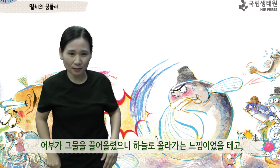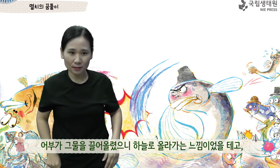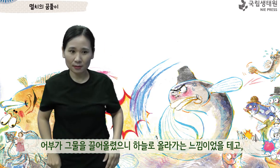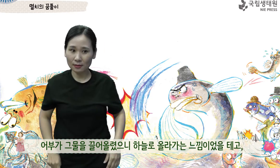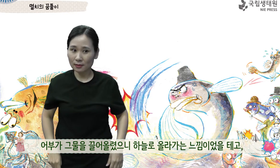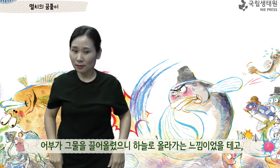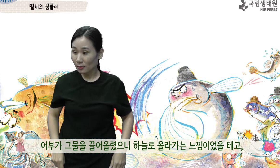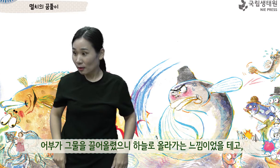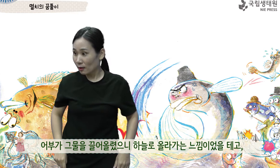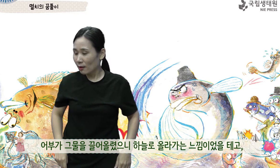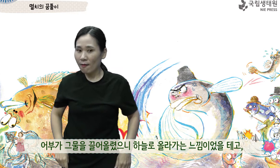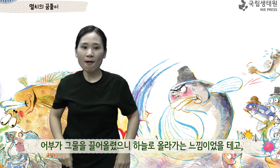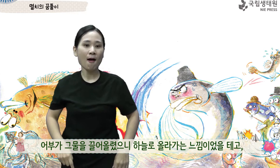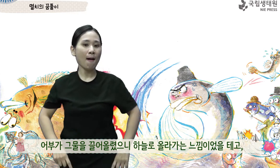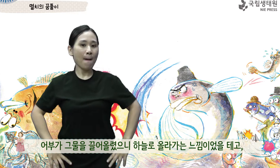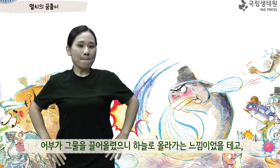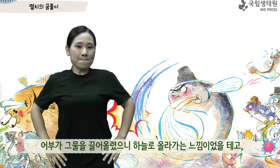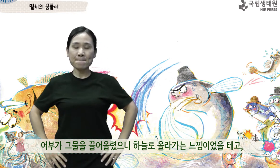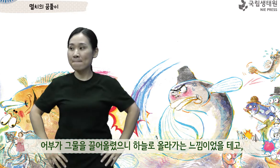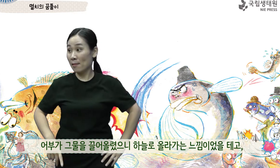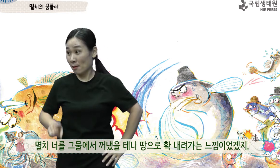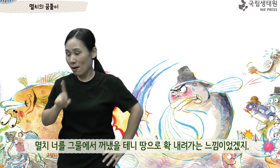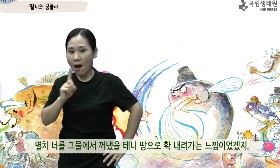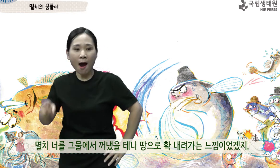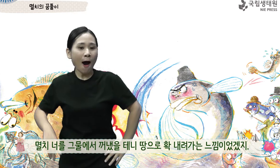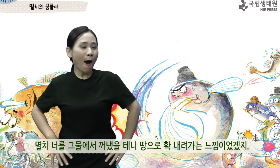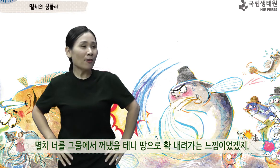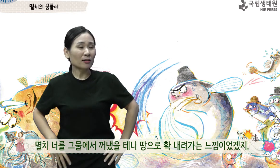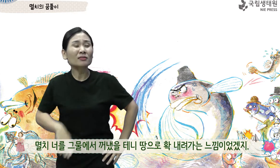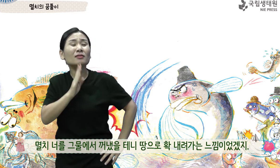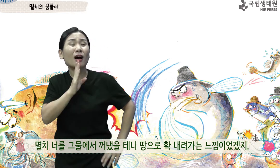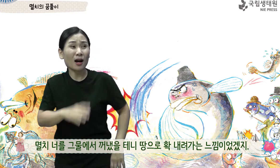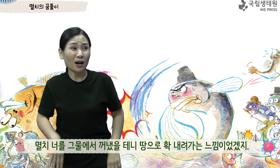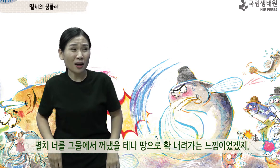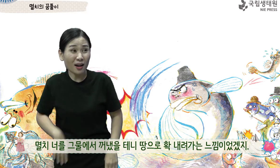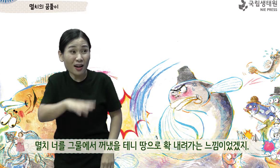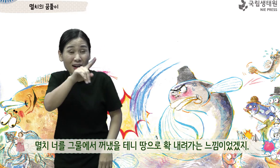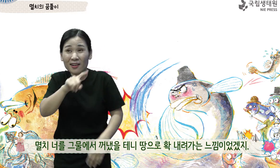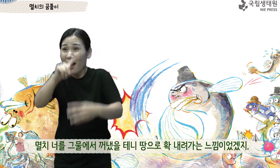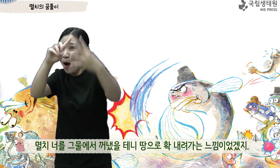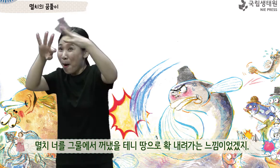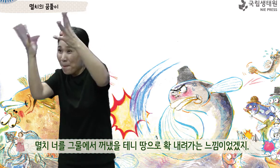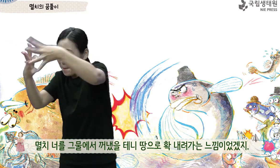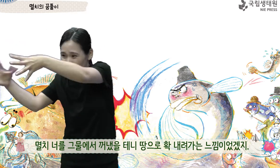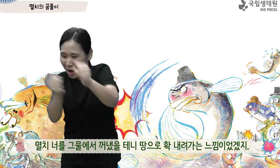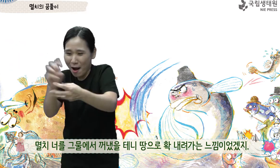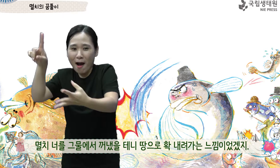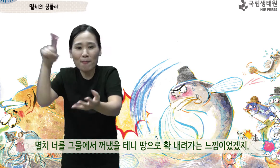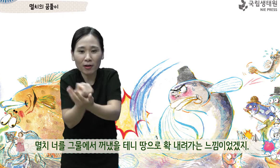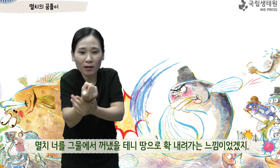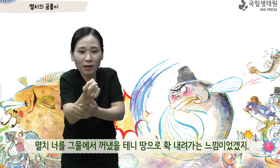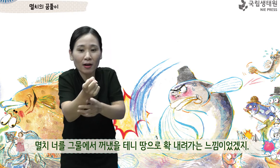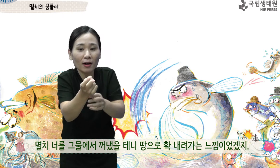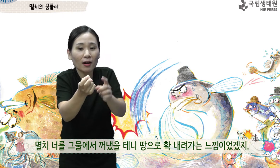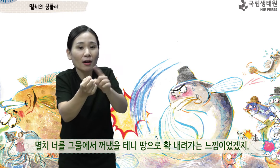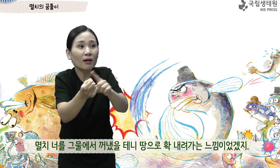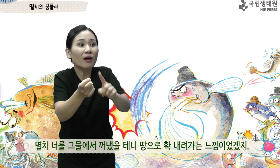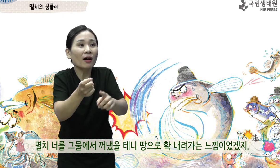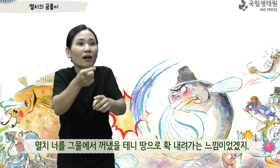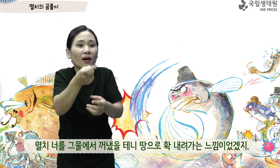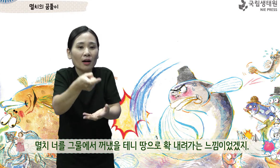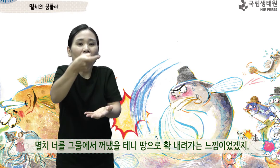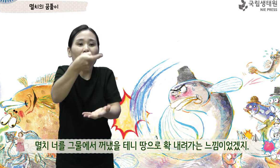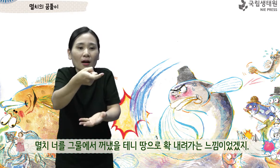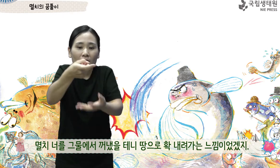하늘로 올라가는 느낌이었을 테고. 멸치 너를 그물에서 꺼냈을 테니 땅으로